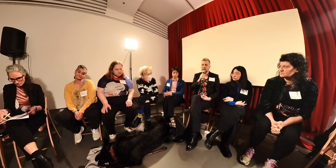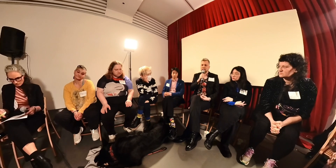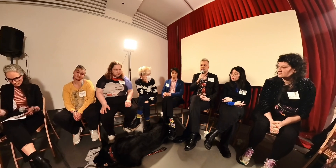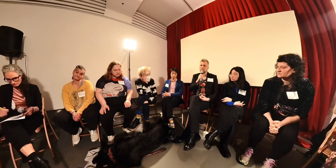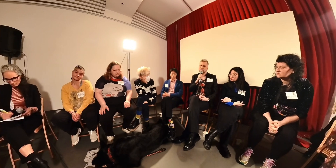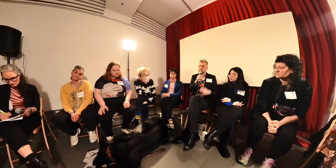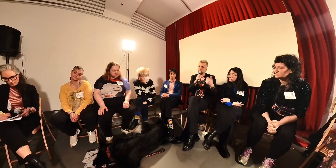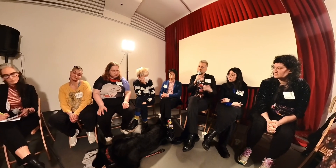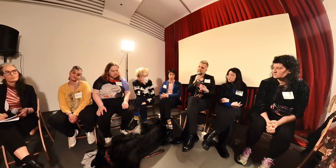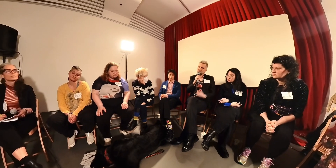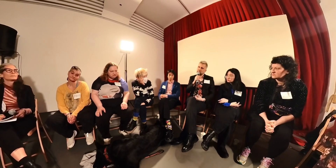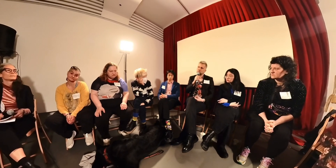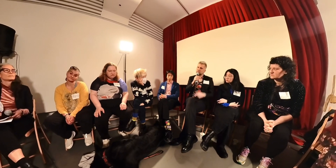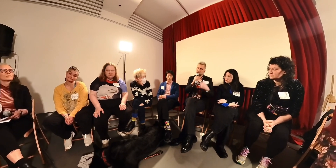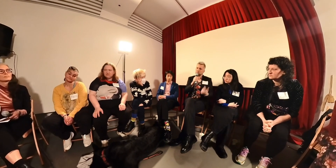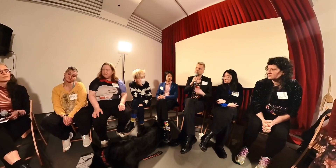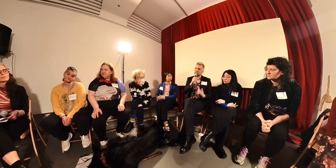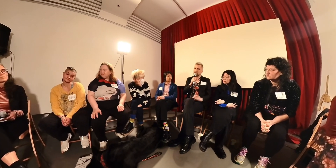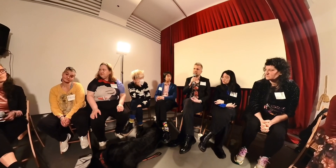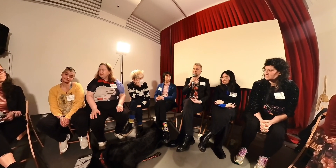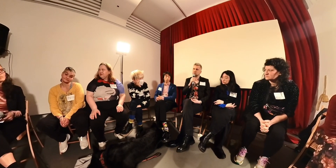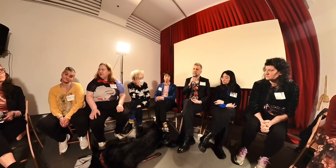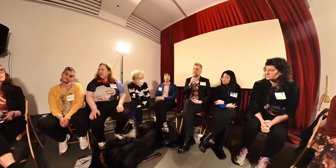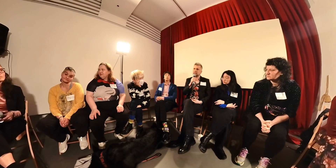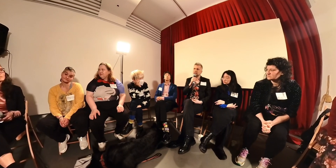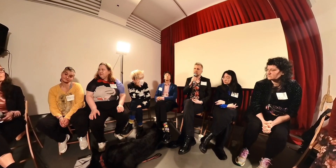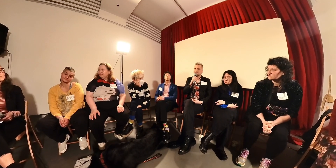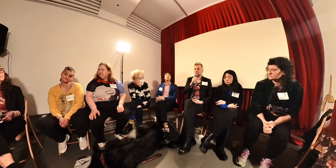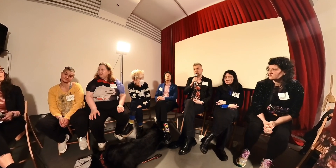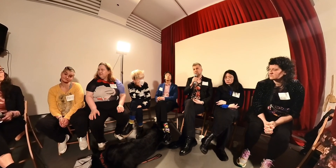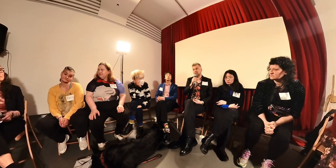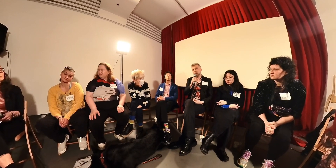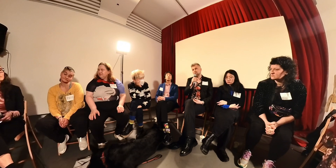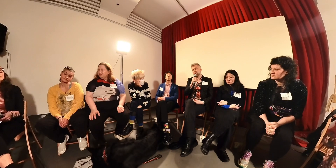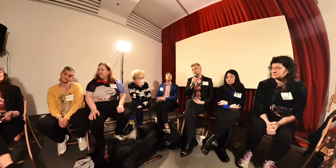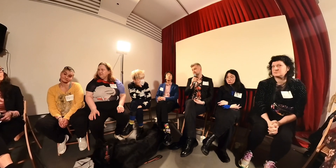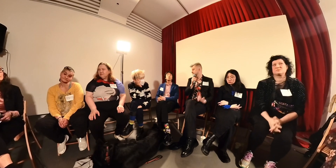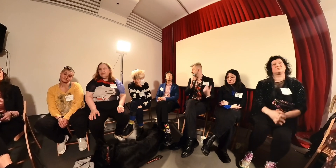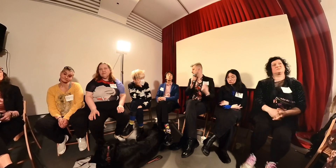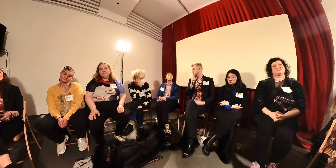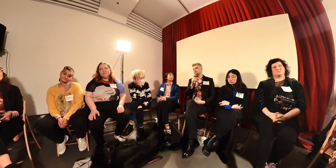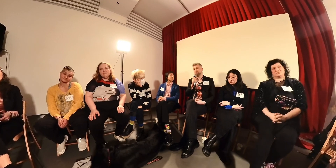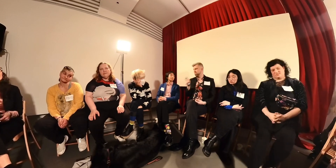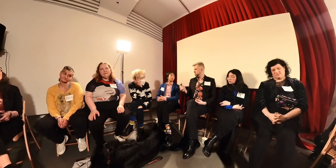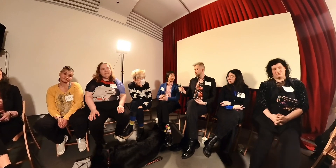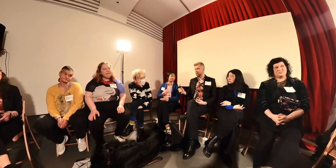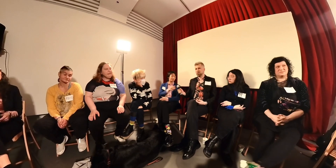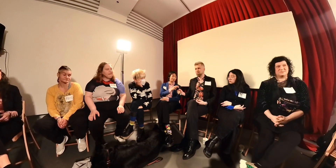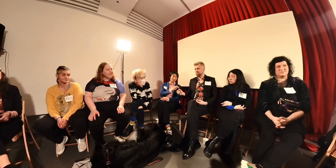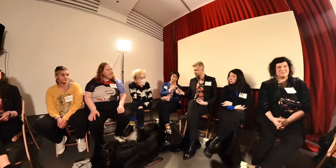mainstream, tak jak vlastně můžete pak ty instituce a to prostředí, ve kterém se ocitnete, třeba i měnit k lepšímu.